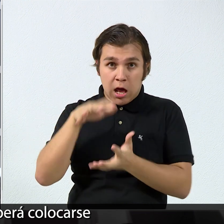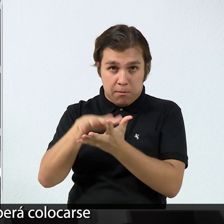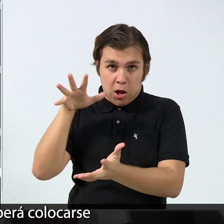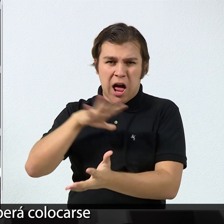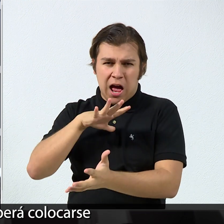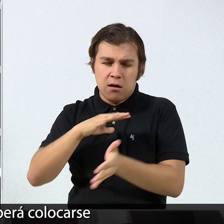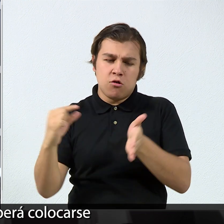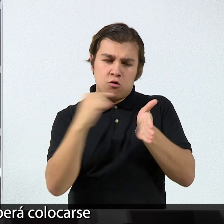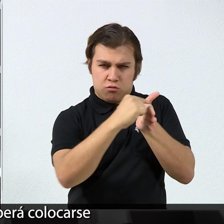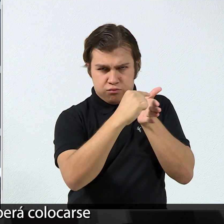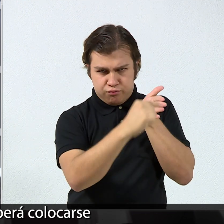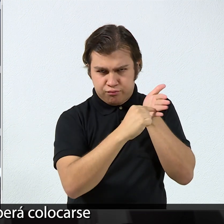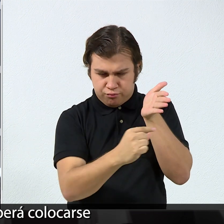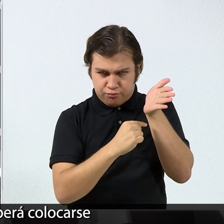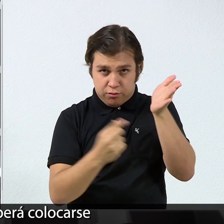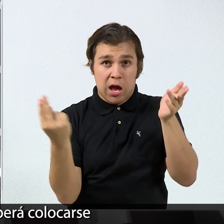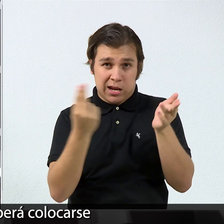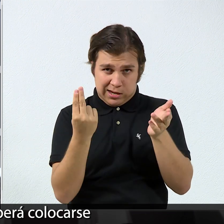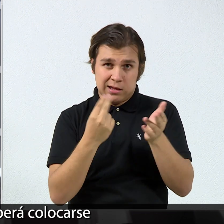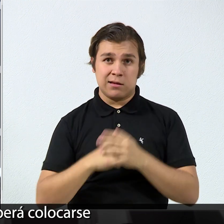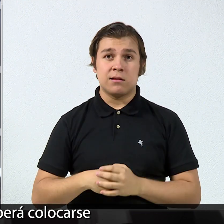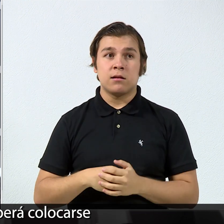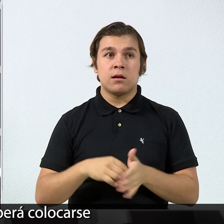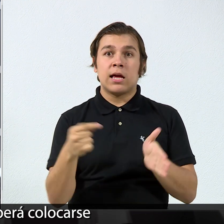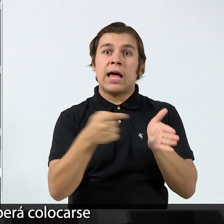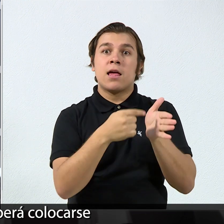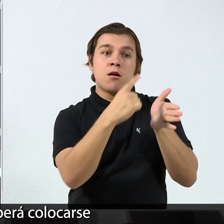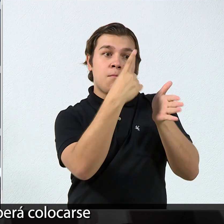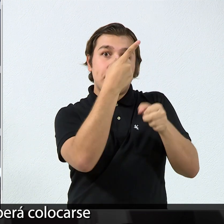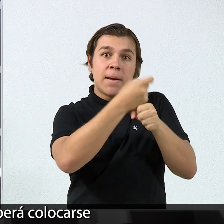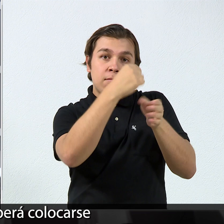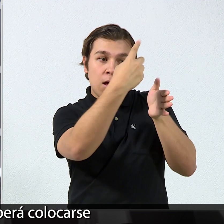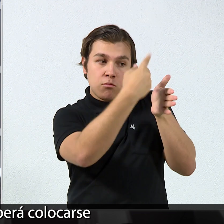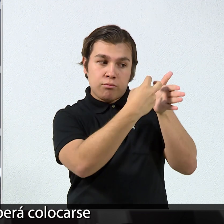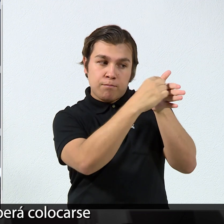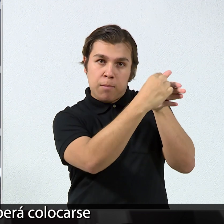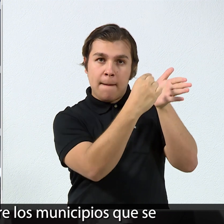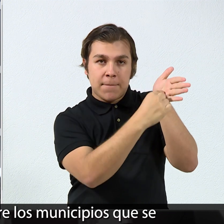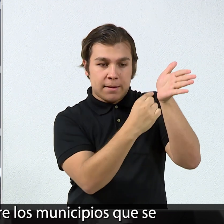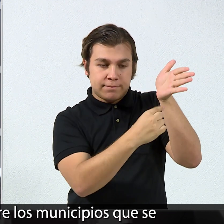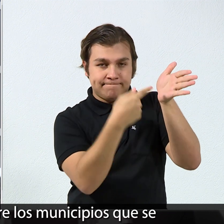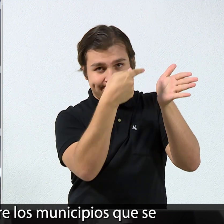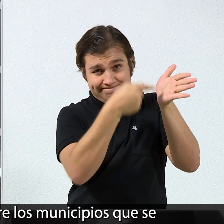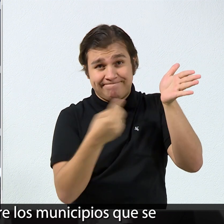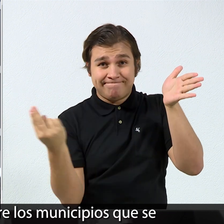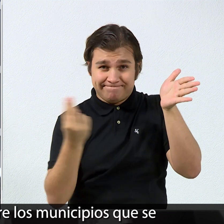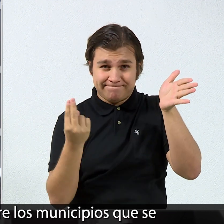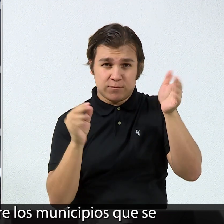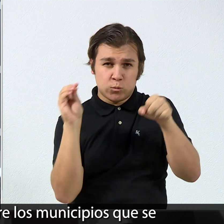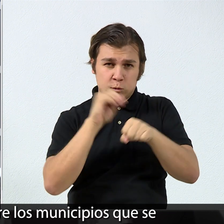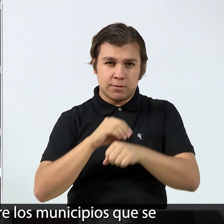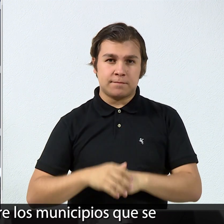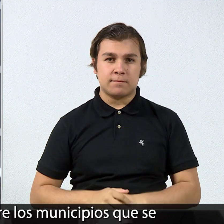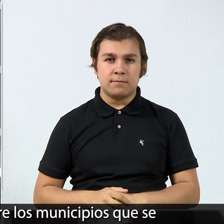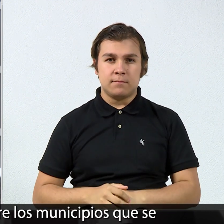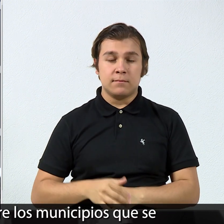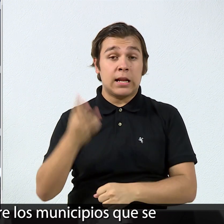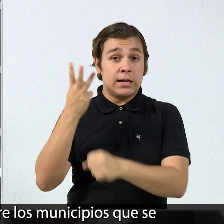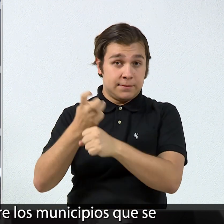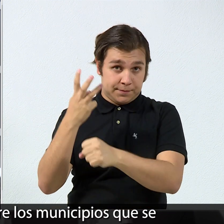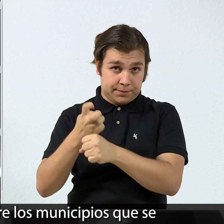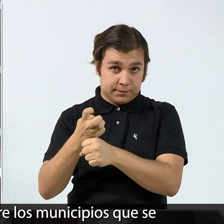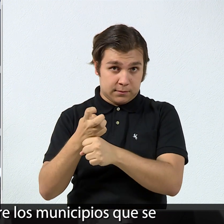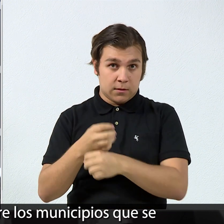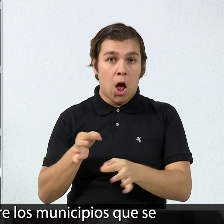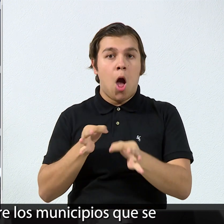municipio, las cuales deberán colocarse en los primeros lugares de la lista. Tercero, para dar certeza sobre